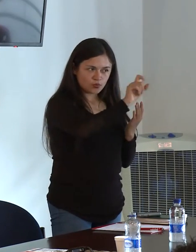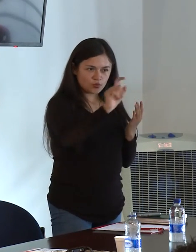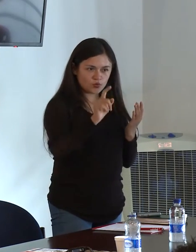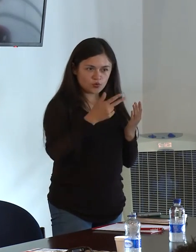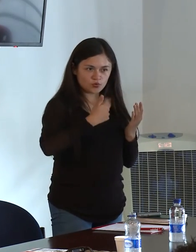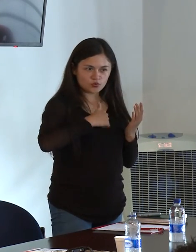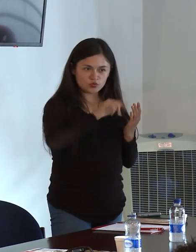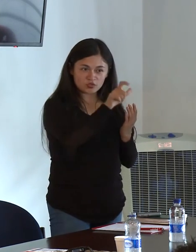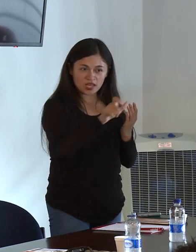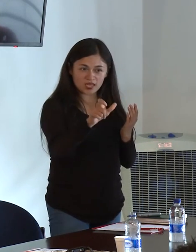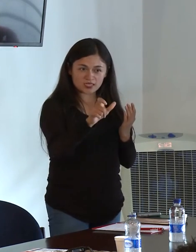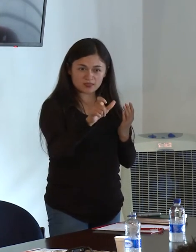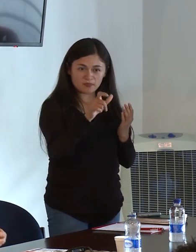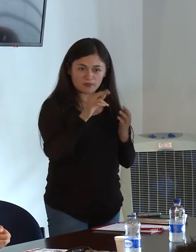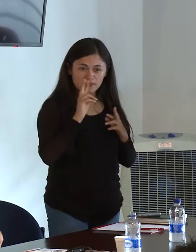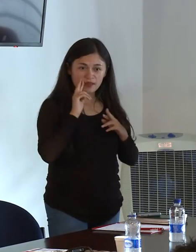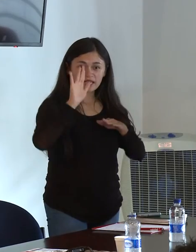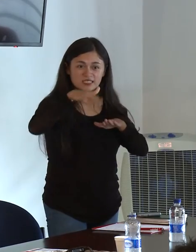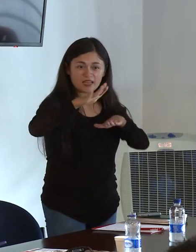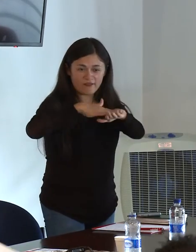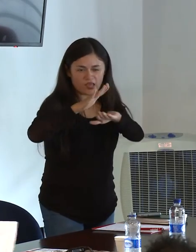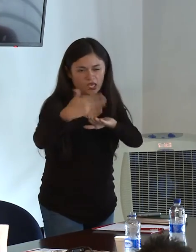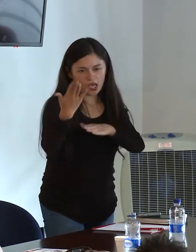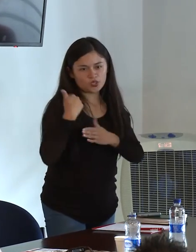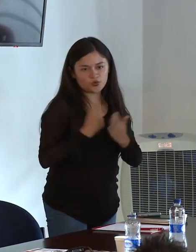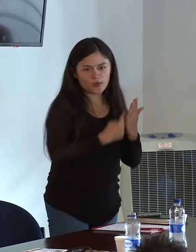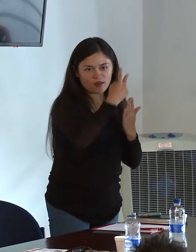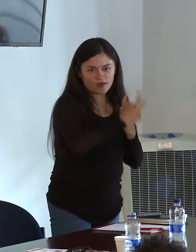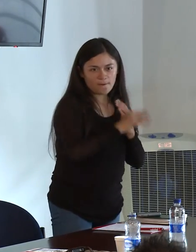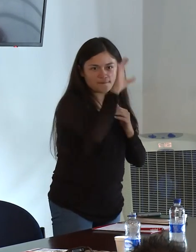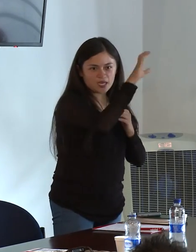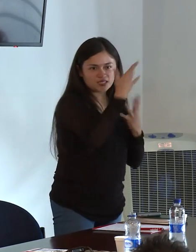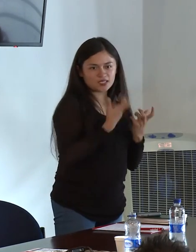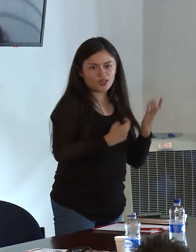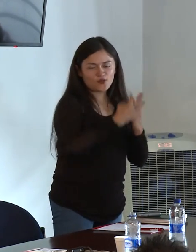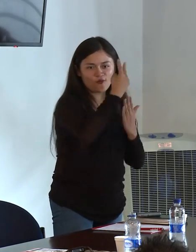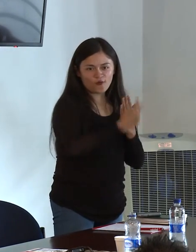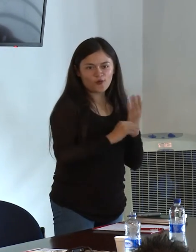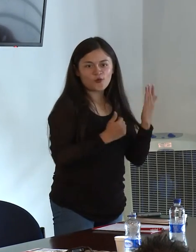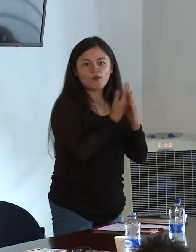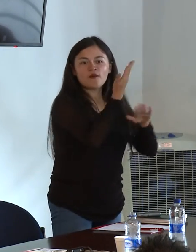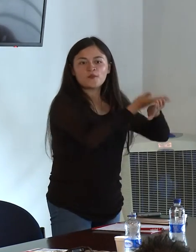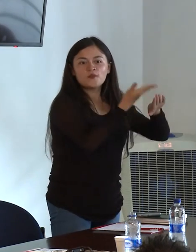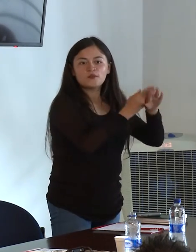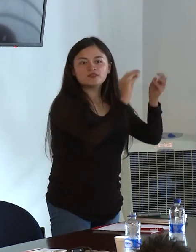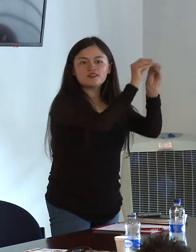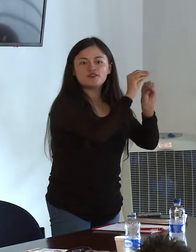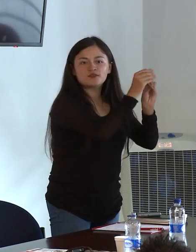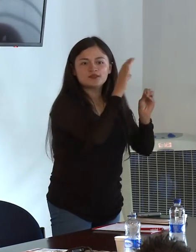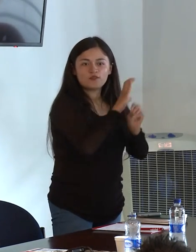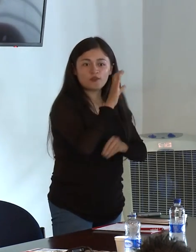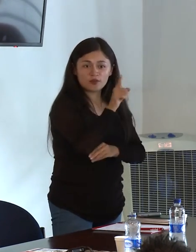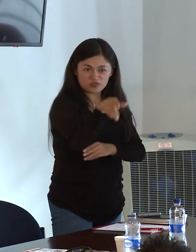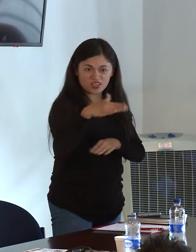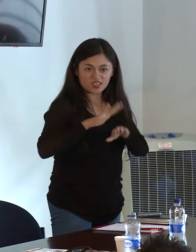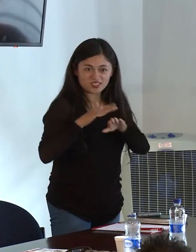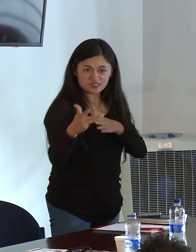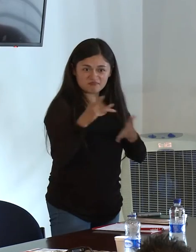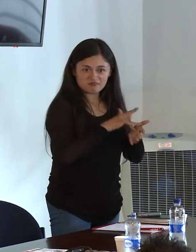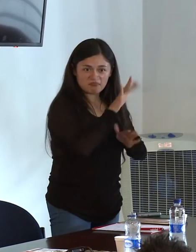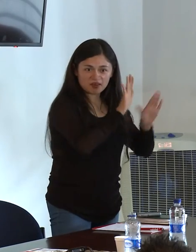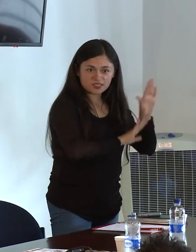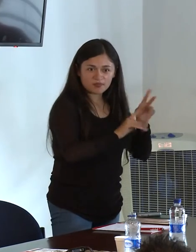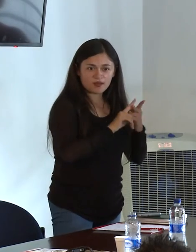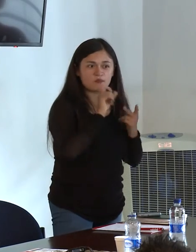personas reconocidas para hacerlo? ¿Qué posibilidades nosotros tenemos de contribuir a esa construcción? ¿Cuáles son